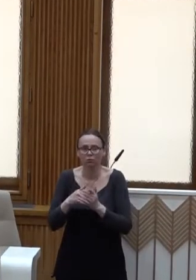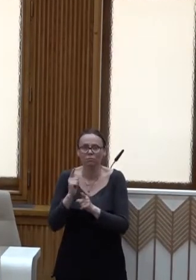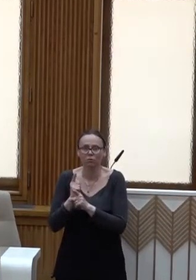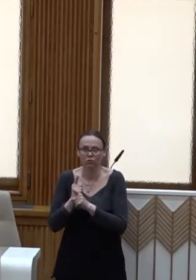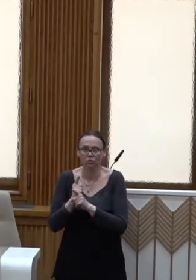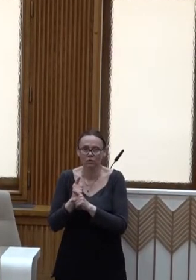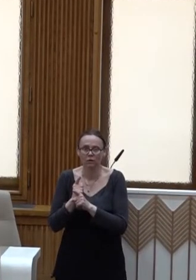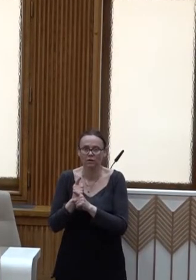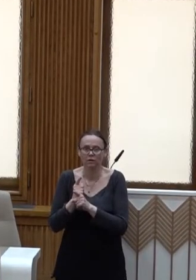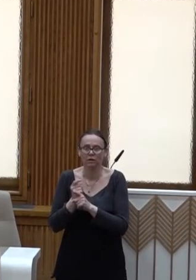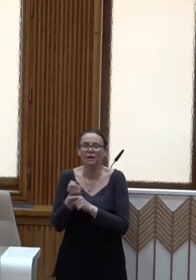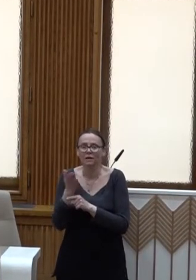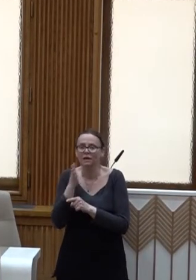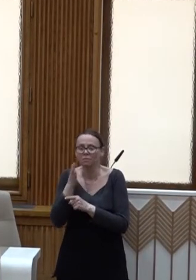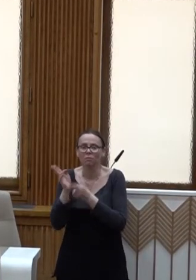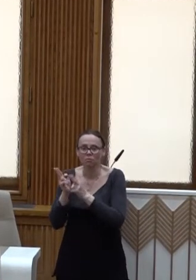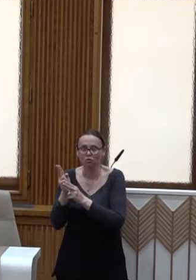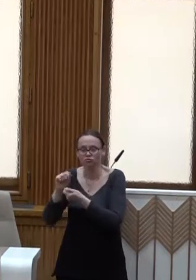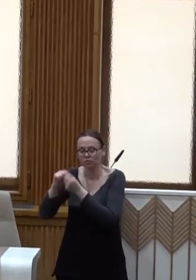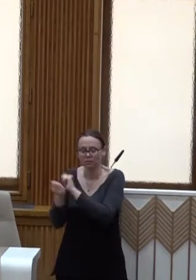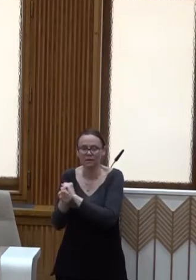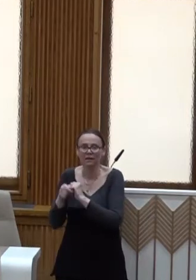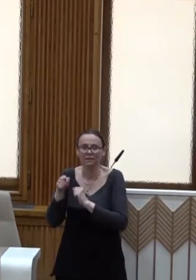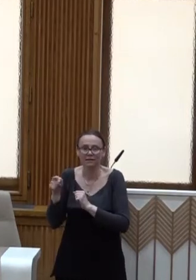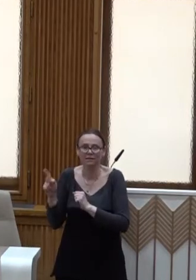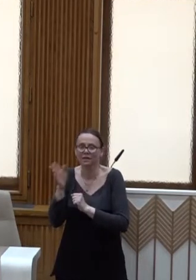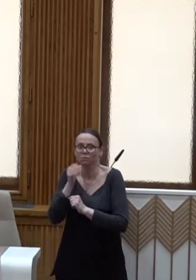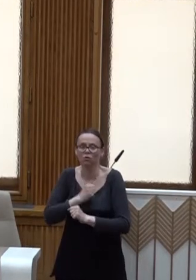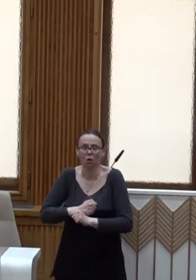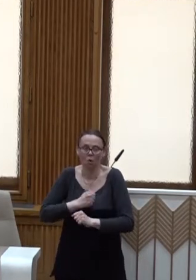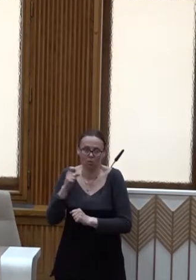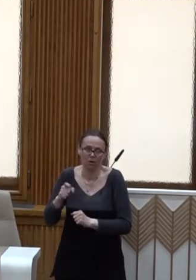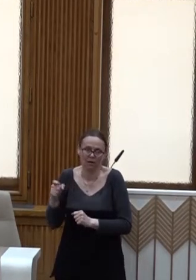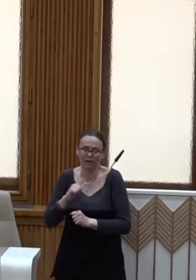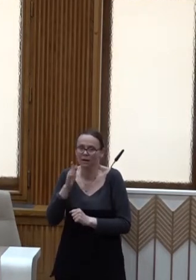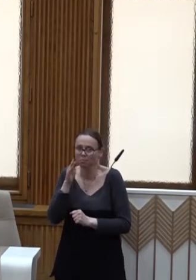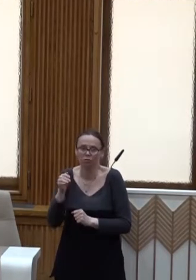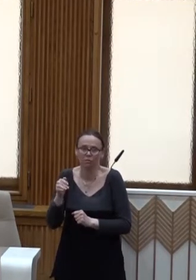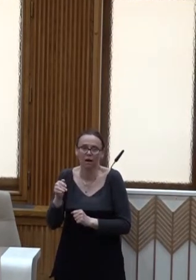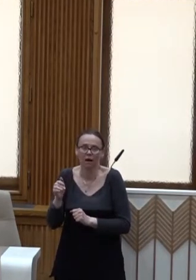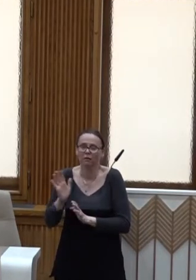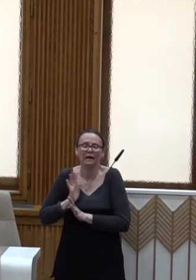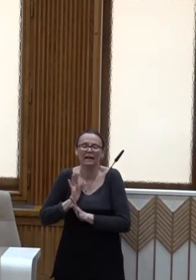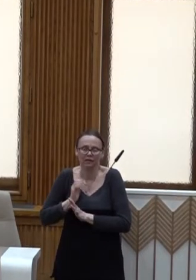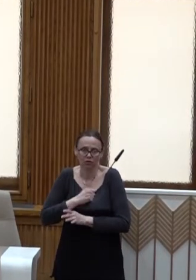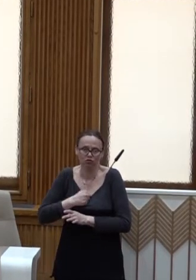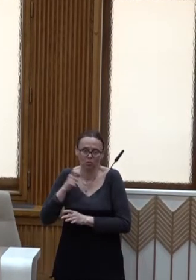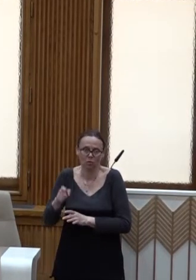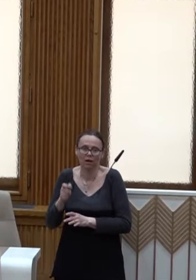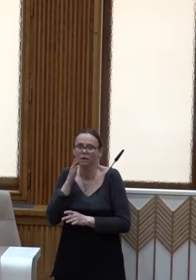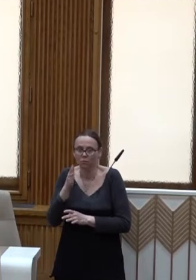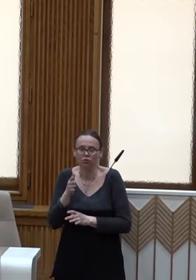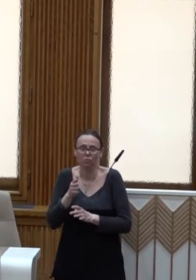kapacitete, v katerih bo možno nadomestiti tiste, ki bodo oboleli, ne bodo pa kritični bolni, bodo